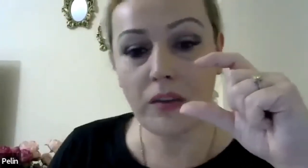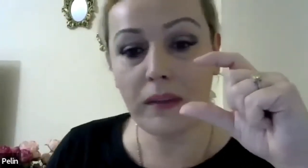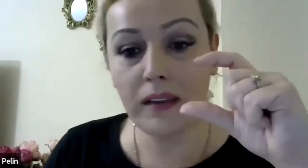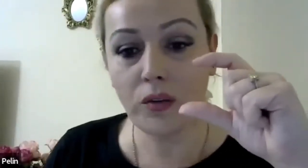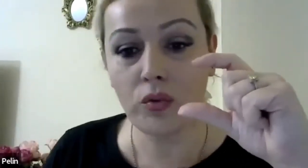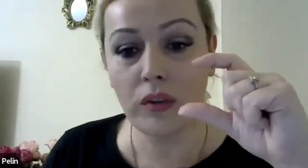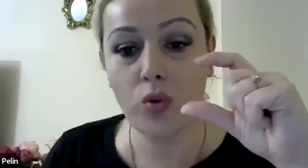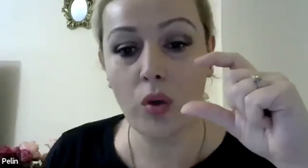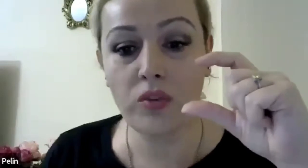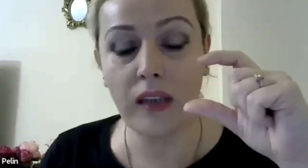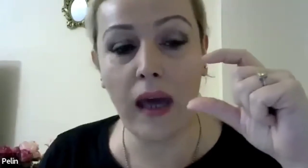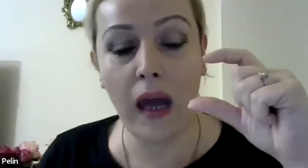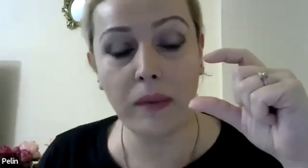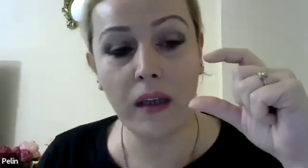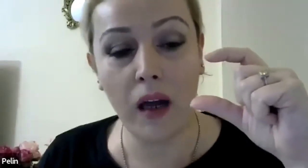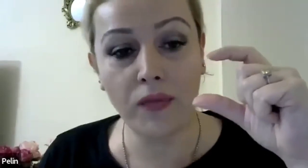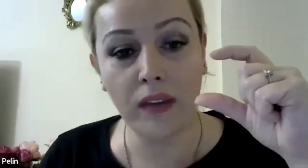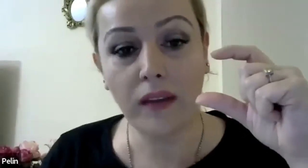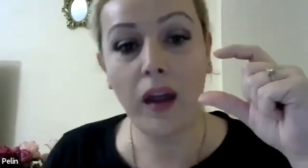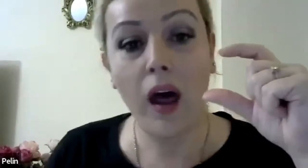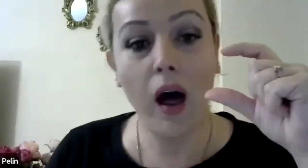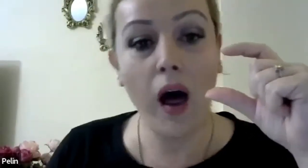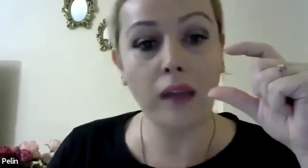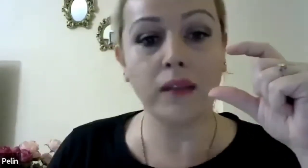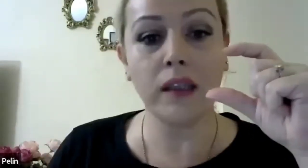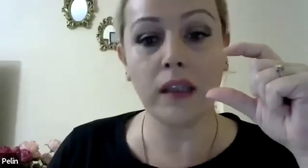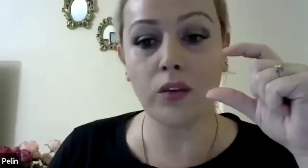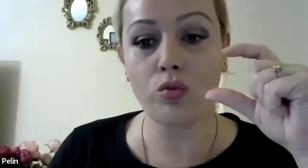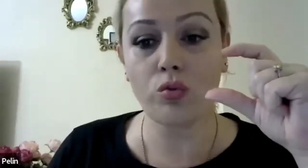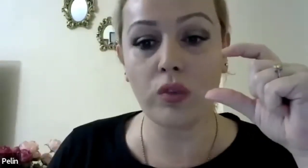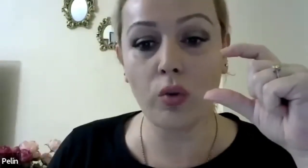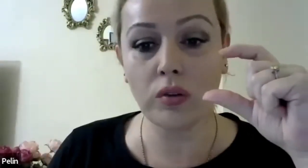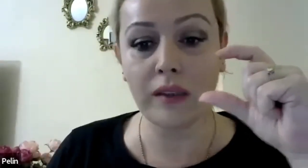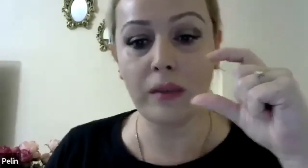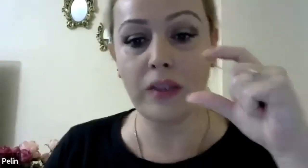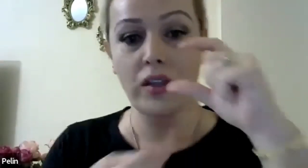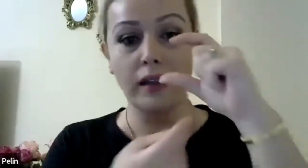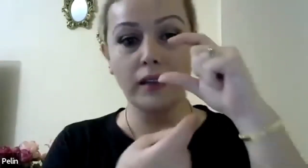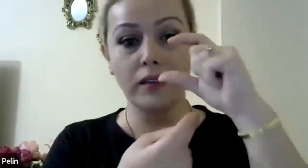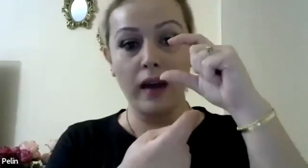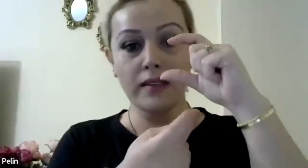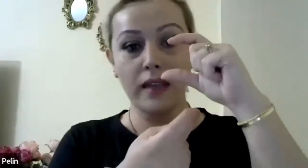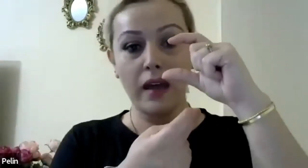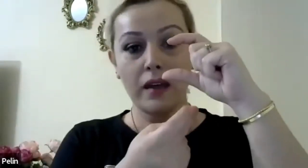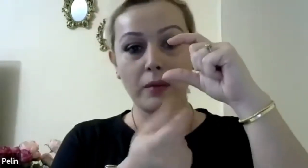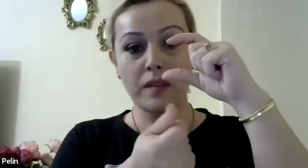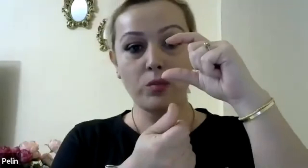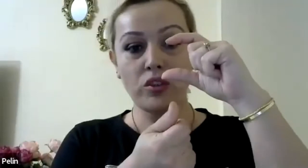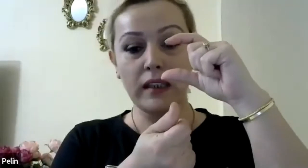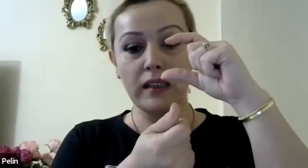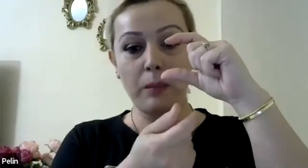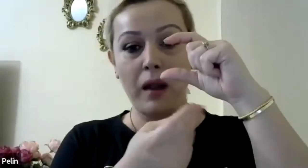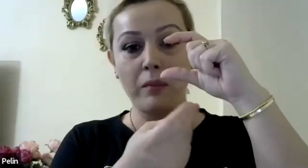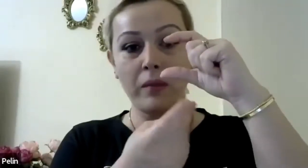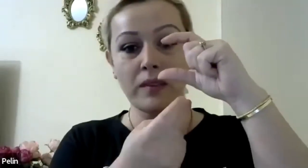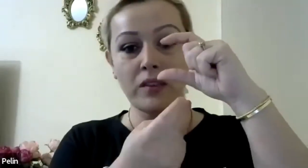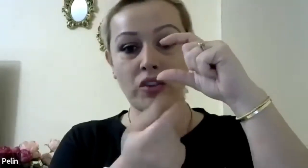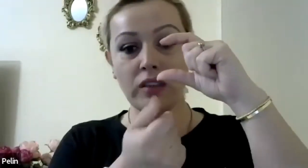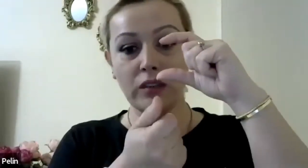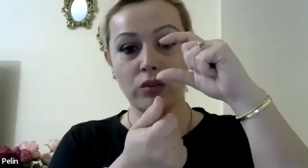Şimdi dün de söylemiştik. Eğer bir harfin altında ya da üstünde noktalama işareti varsa biz bu şekilde parmağımızı